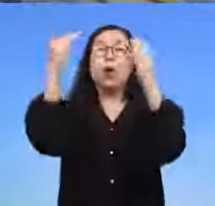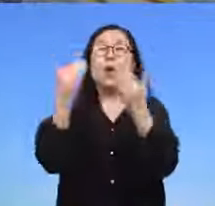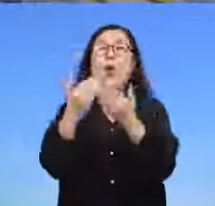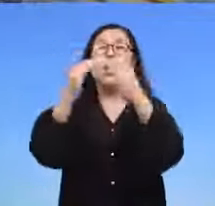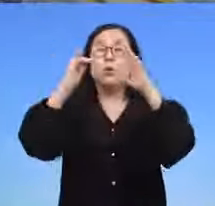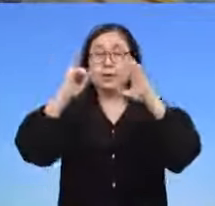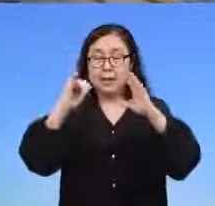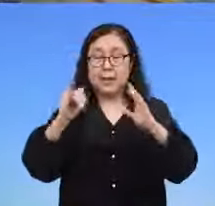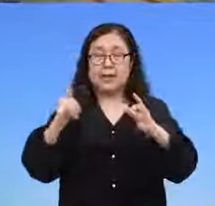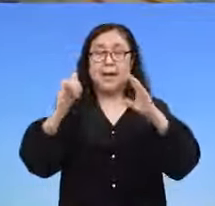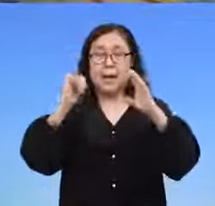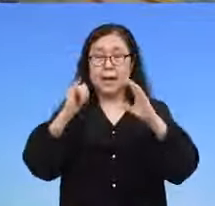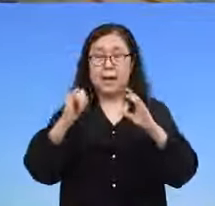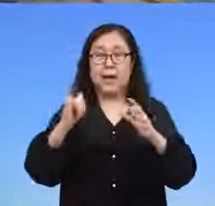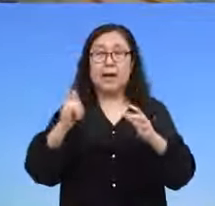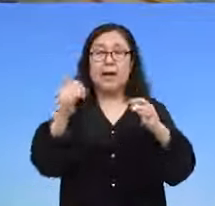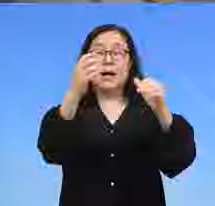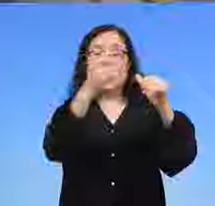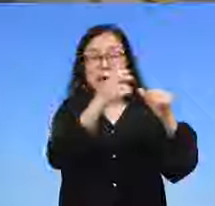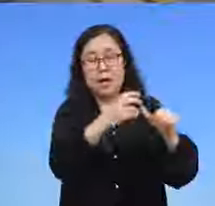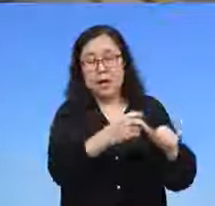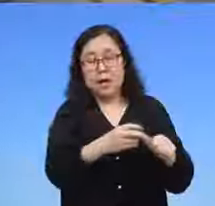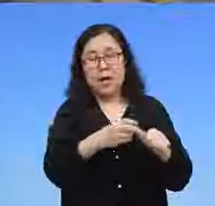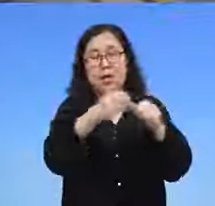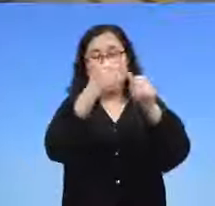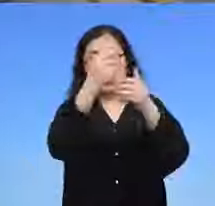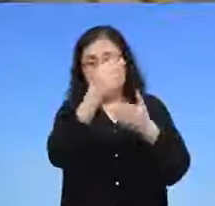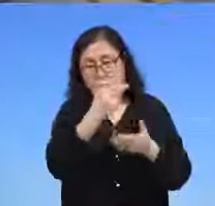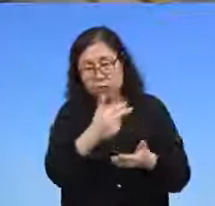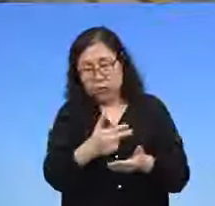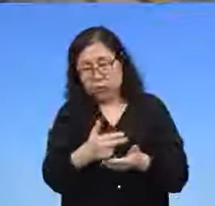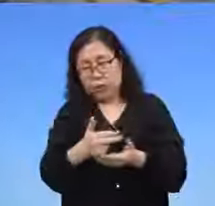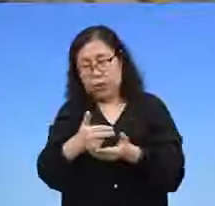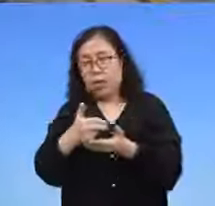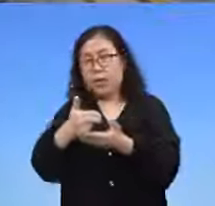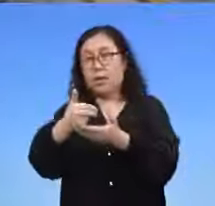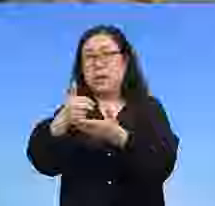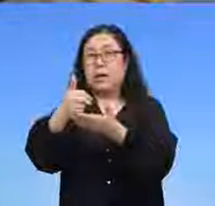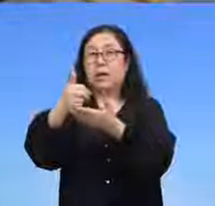온 세상 구주시라.